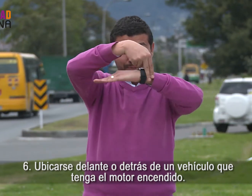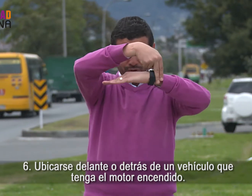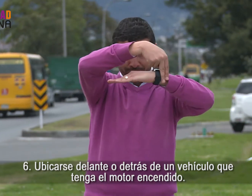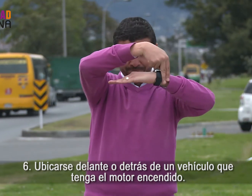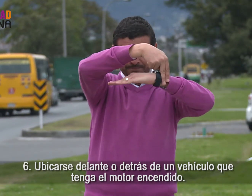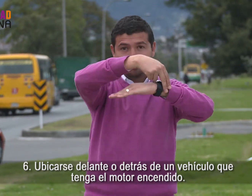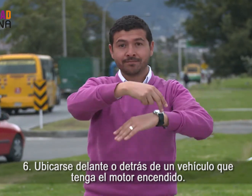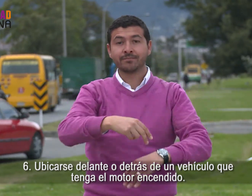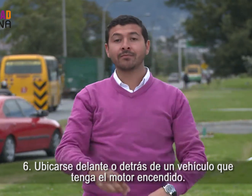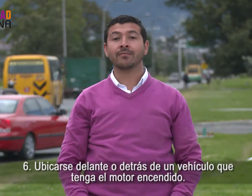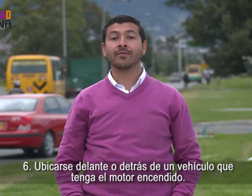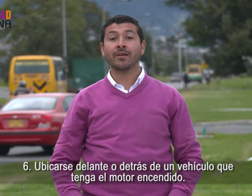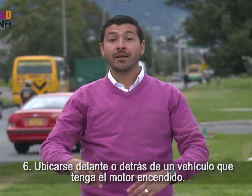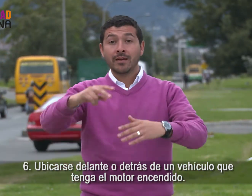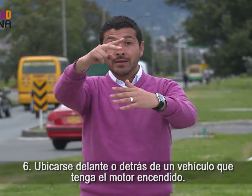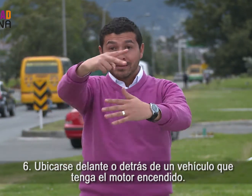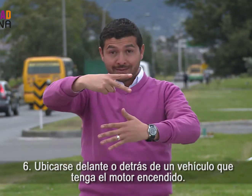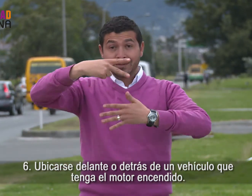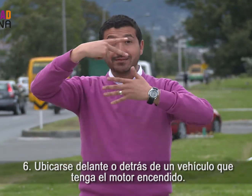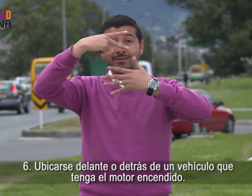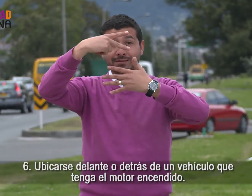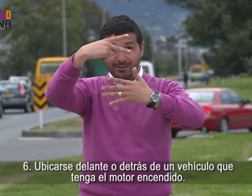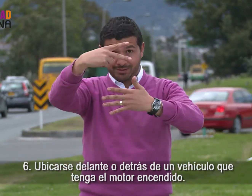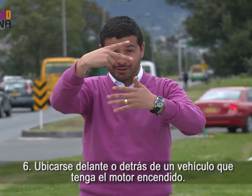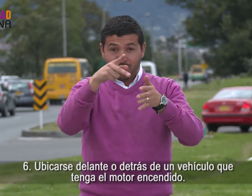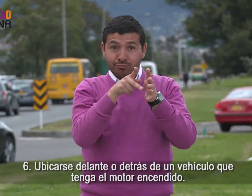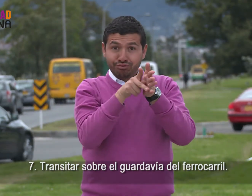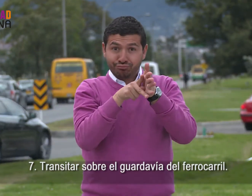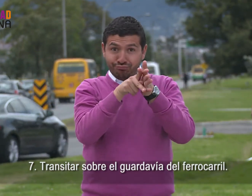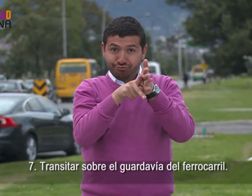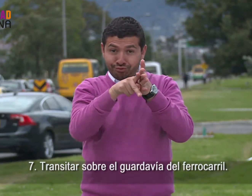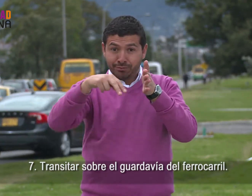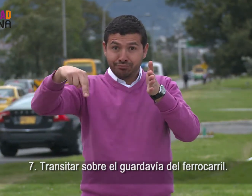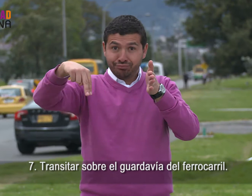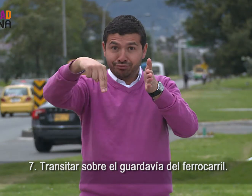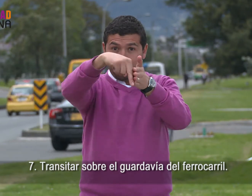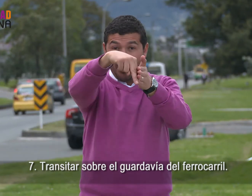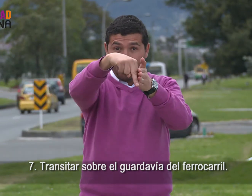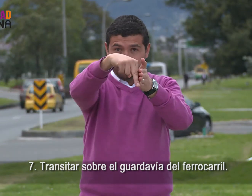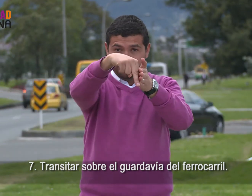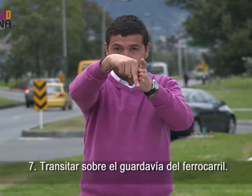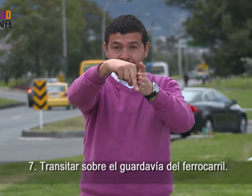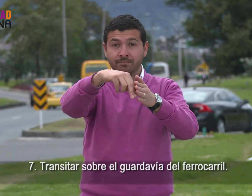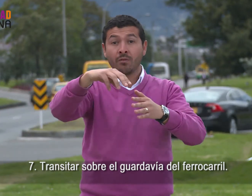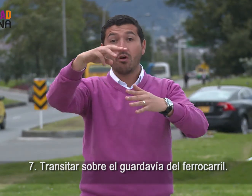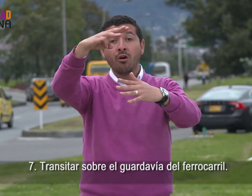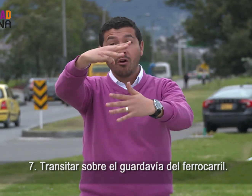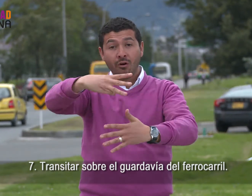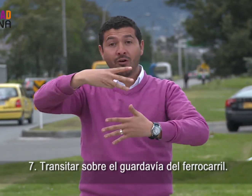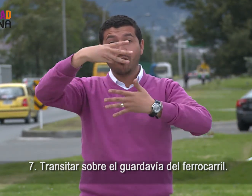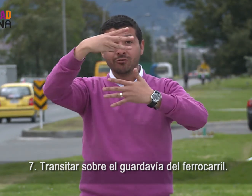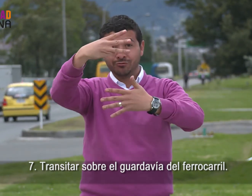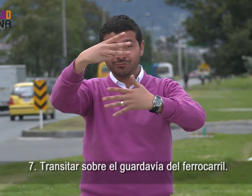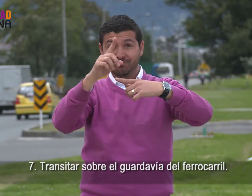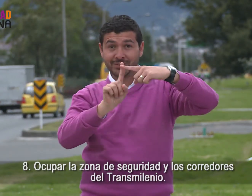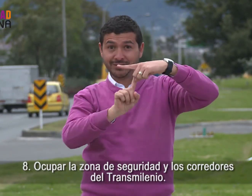de un vehículo que tenga el motor encendido. Séptimo, transitar sobre el guardavía del ferrocarril.